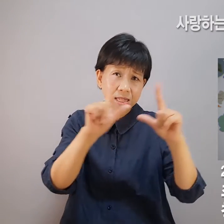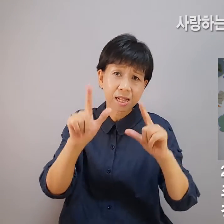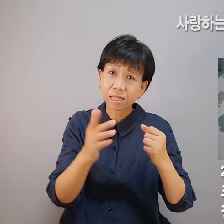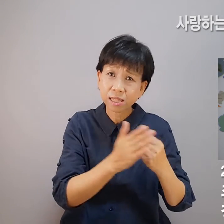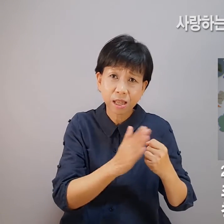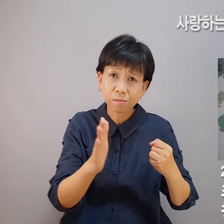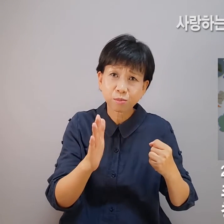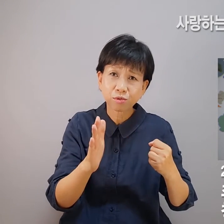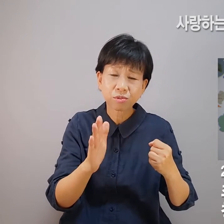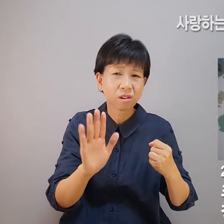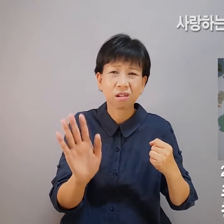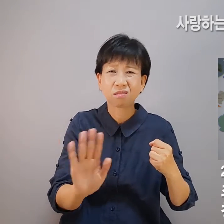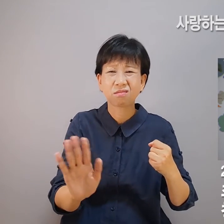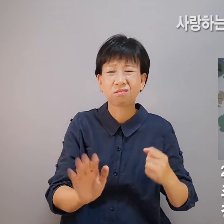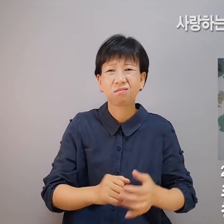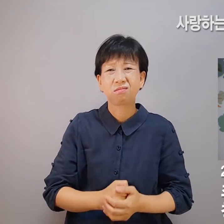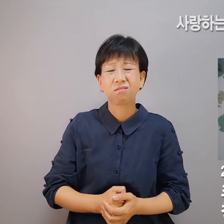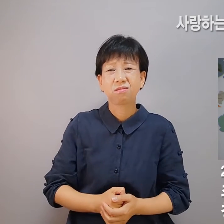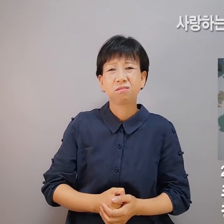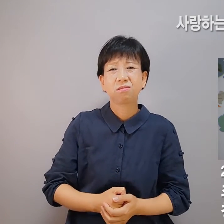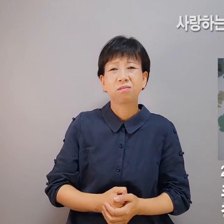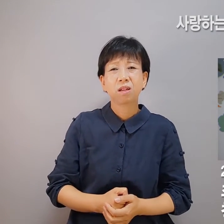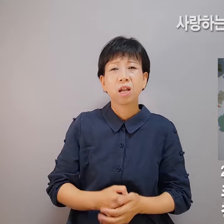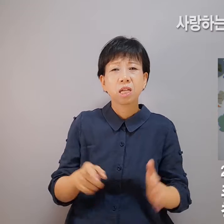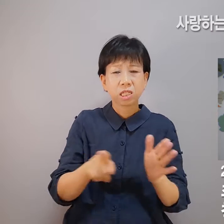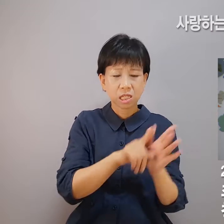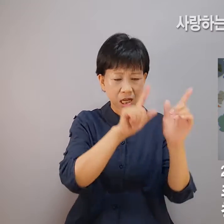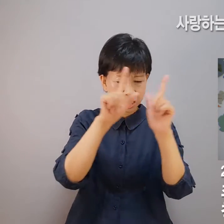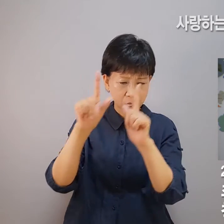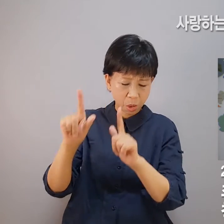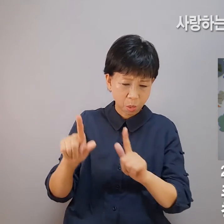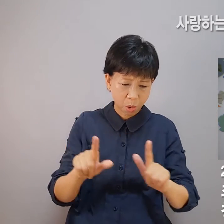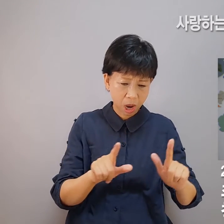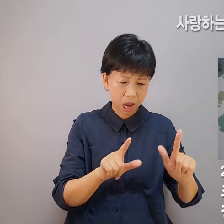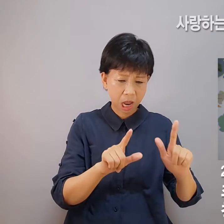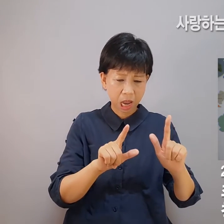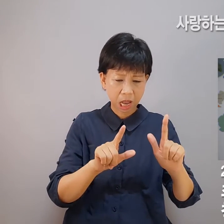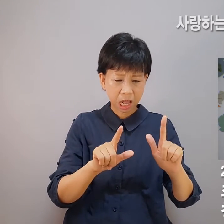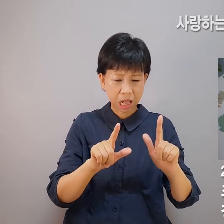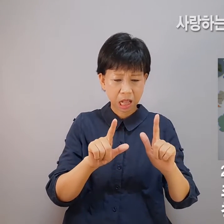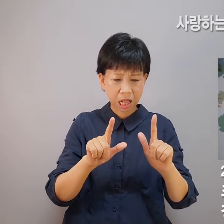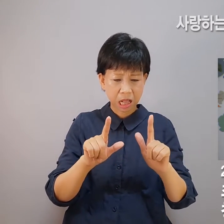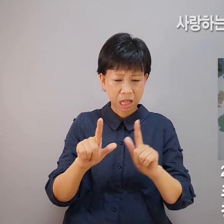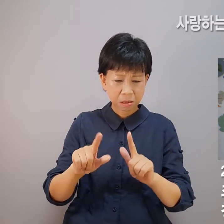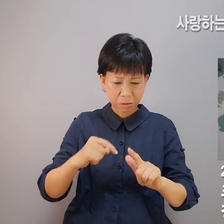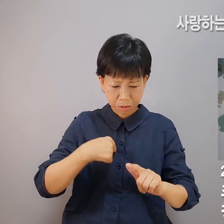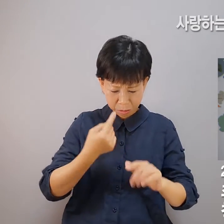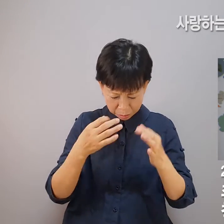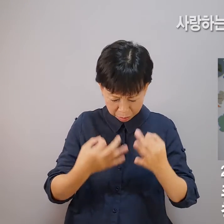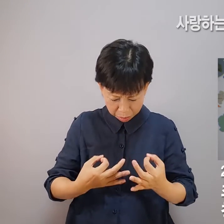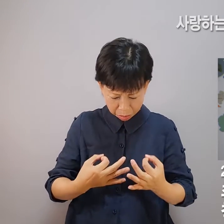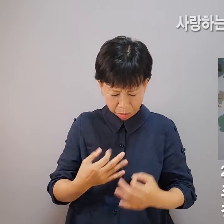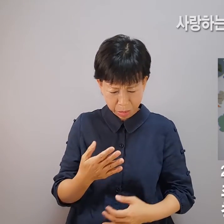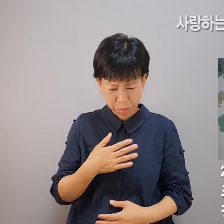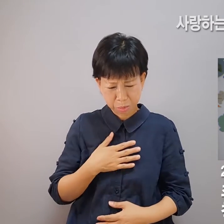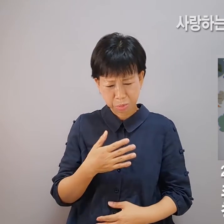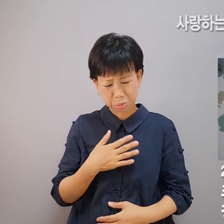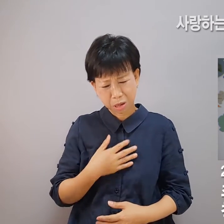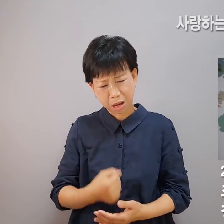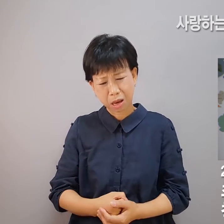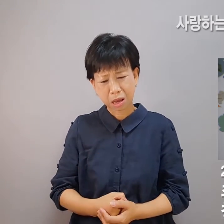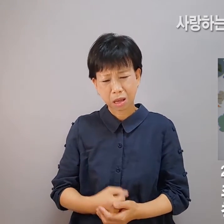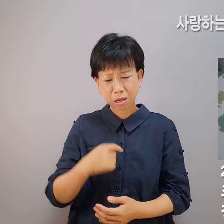아닙니다. 때로는 신앙생활을 하면서 너무 자책하지 마세요. 너무 자학하지 마세요. 내가 주일도 매주